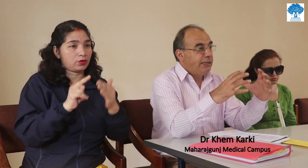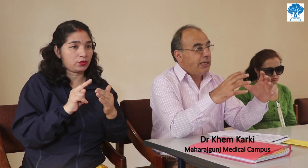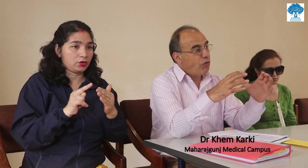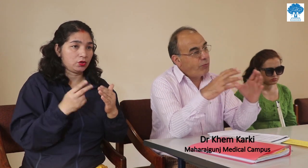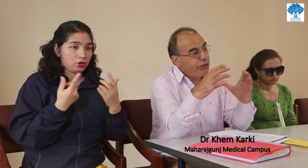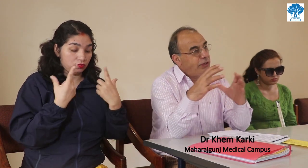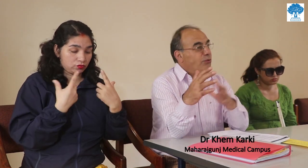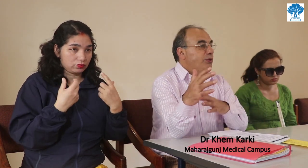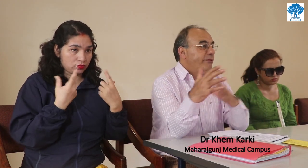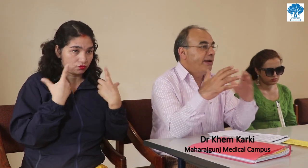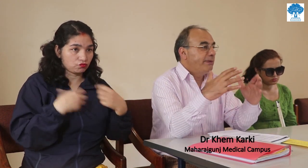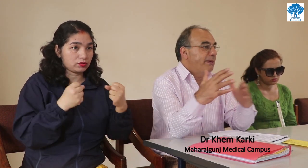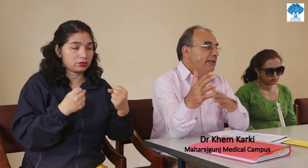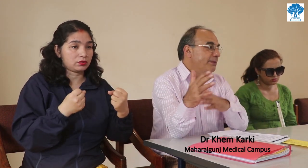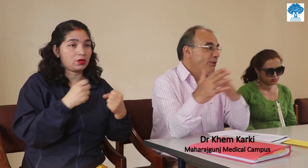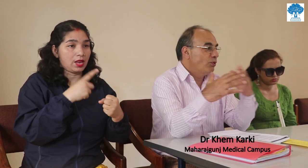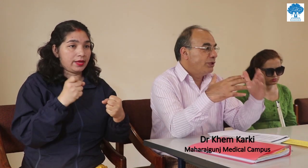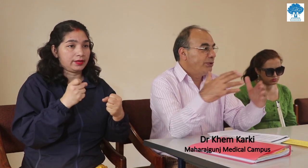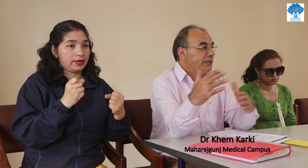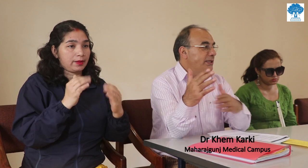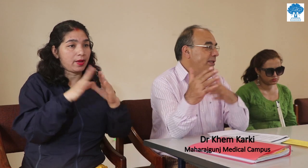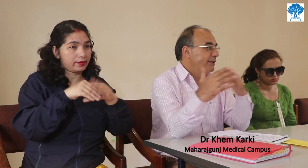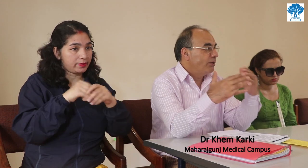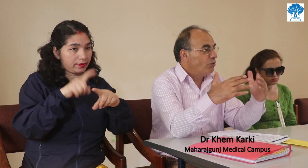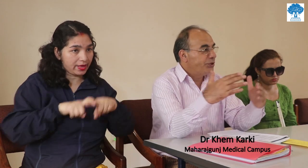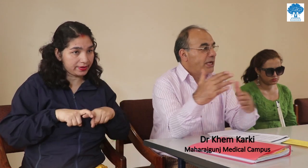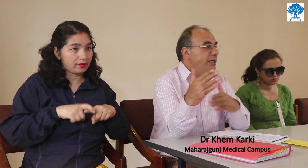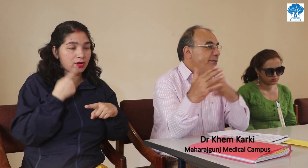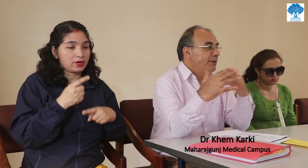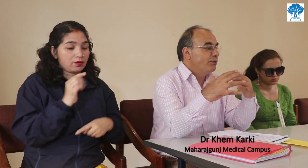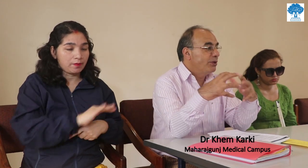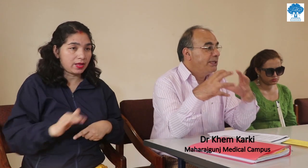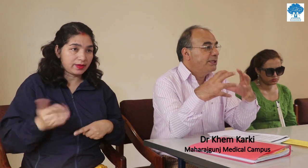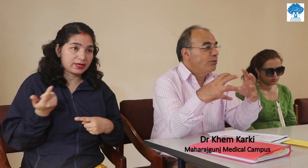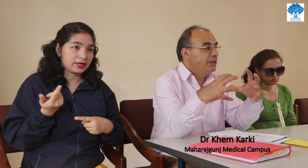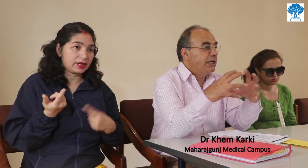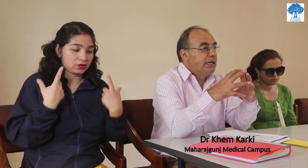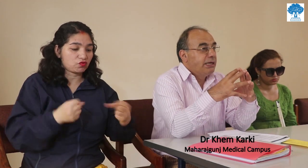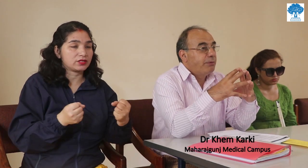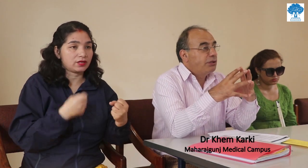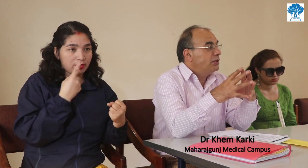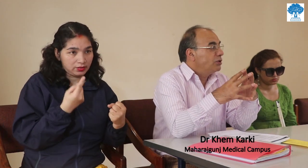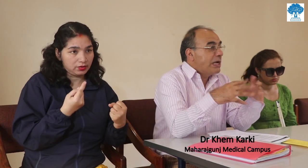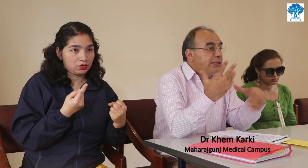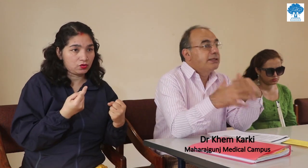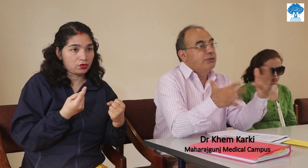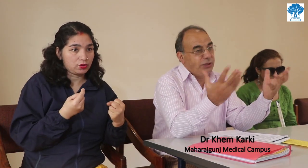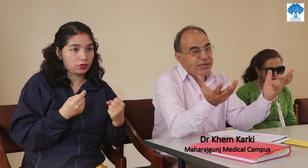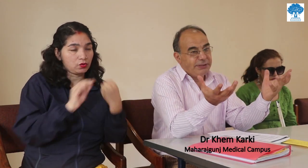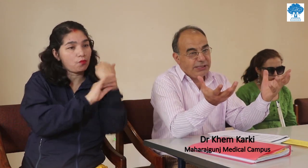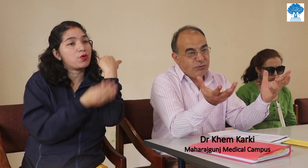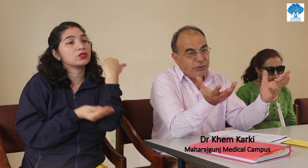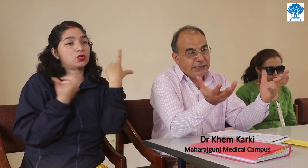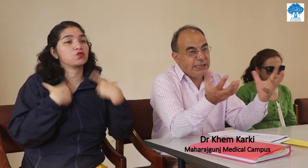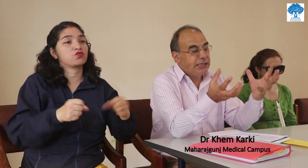रिप्रोडक्टिभ हेल्थका कम्पोनेन्टहरू हुने फ्यामिली प्लानिङ भनेको, नियोनेटल हेल्थ भनेको, चाइल्ड हेल्थ भनेको, सबै चिजहरू चाहिँ प्रजनन स्वास्थ्यसँग